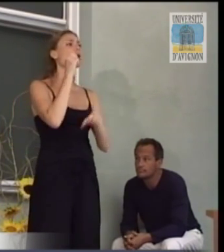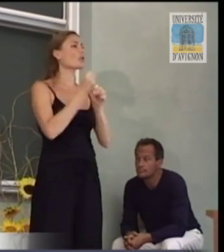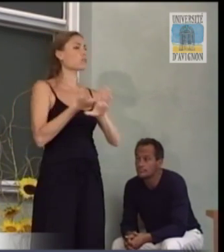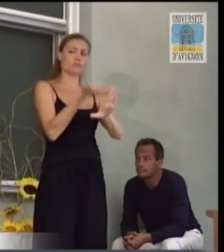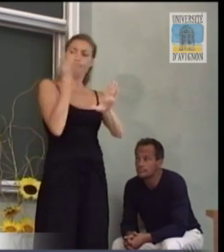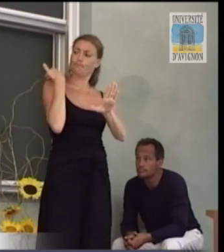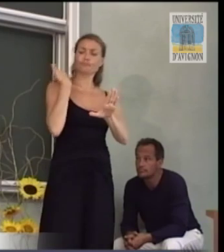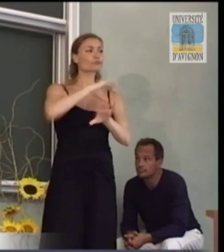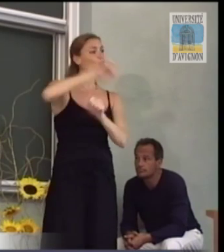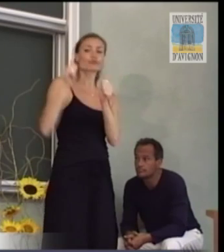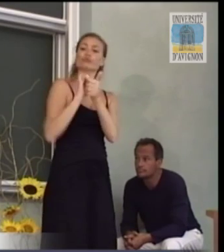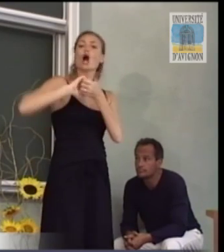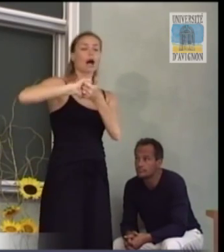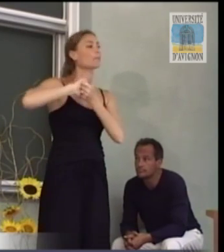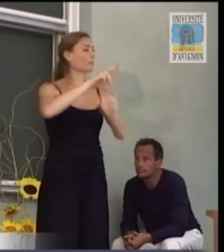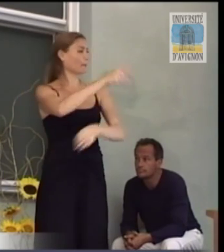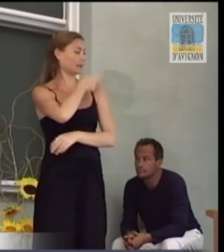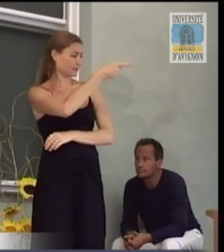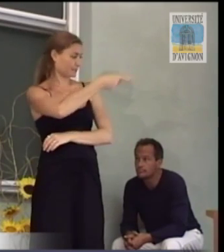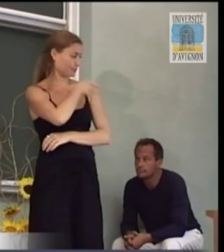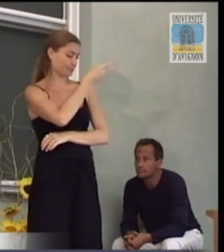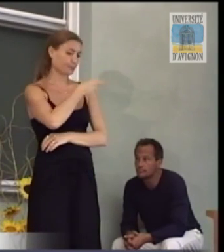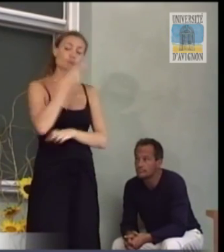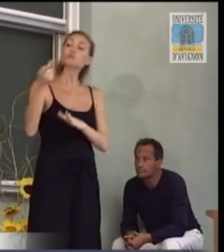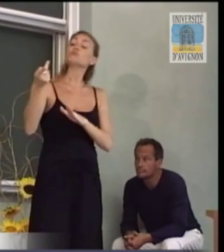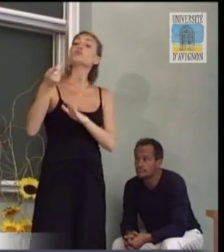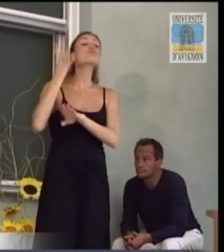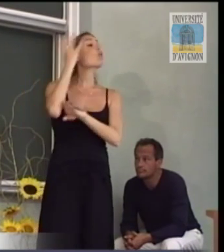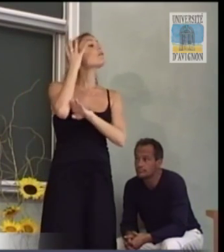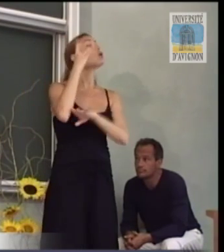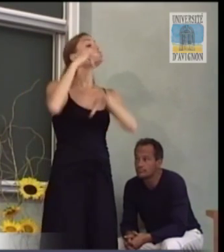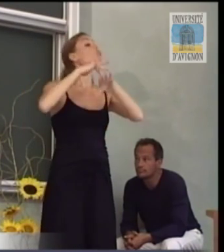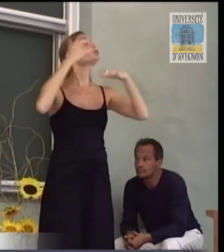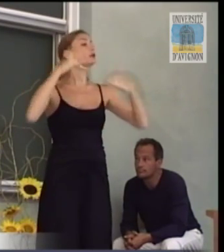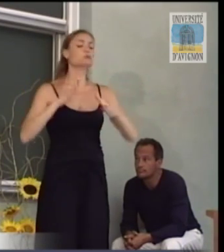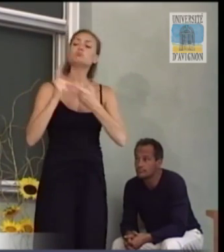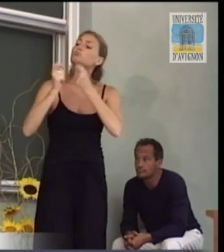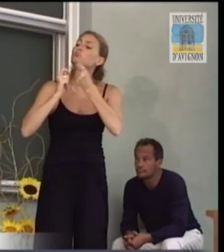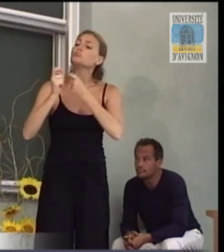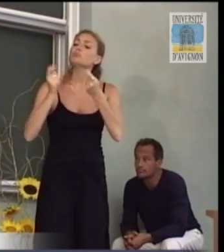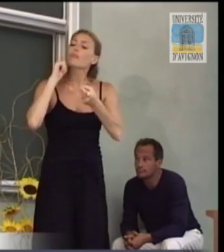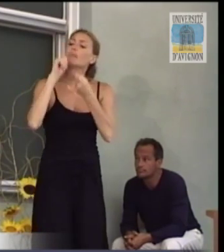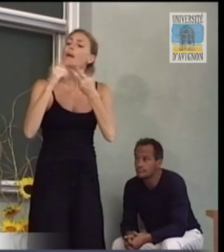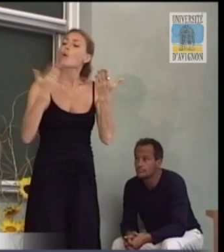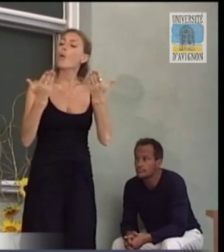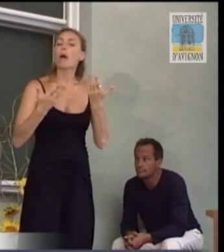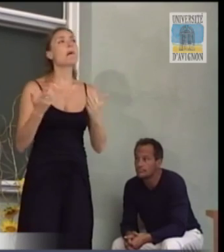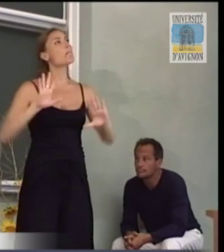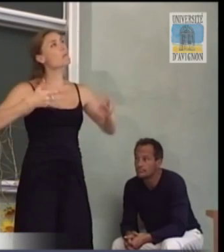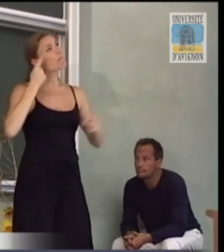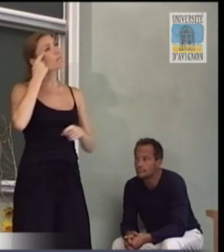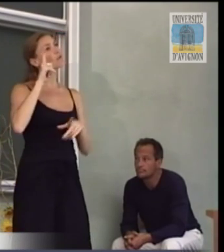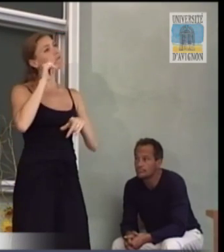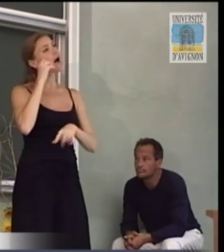colloque et je lui avais dit, mais vous avez parlé de quoi ? Et elle m'a dit, ben, on a parlé, on s'est dit que dans 20 ans, nous aurions